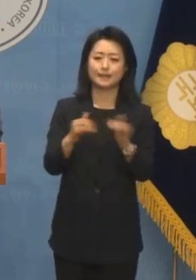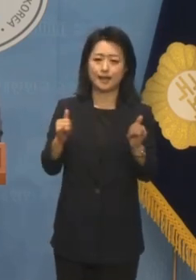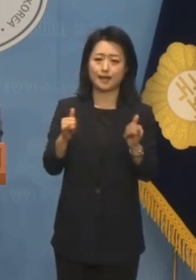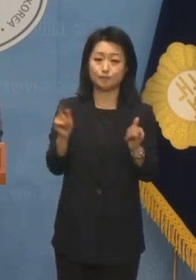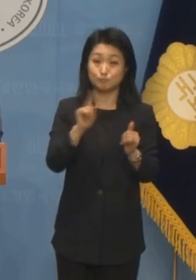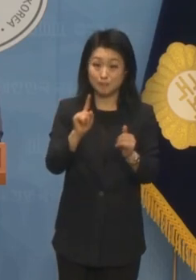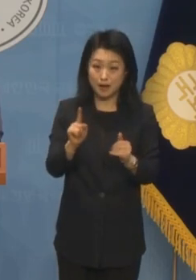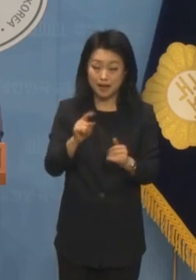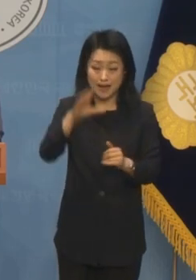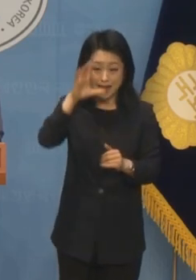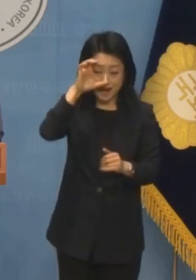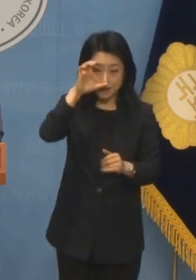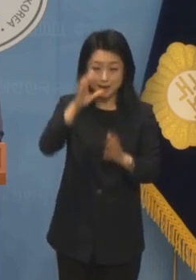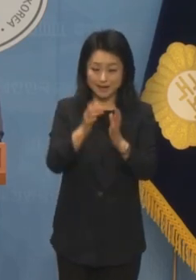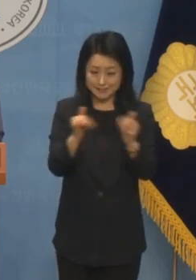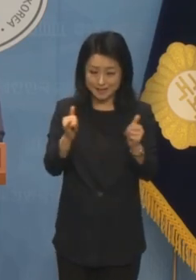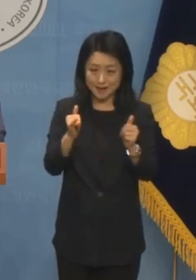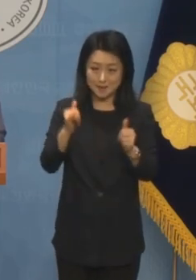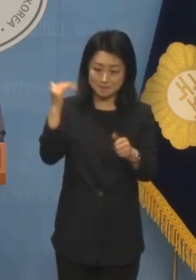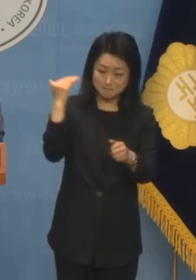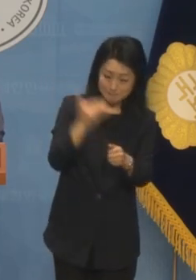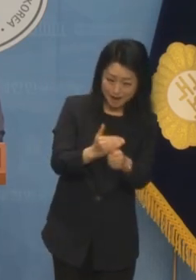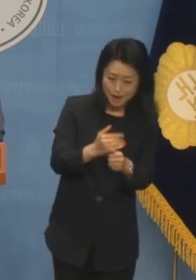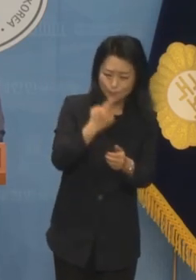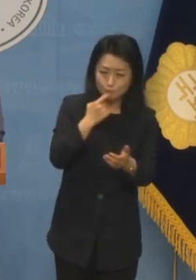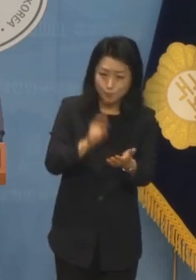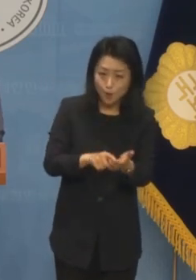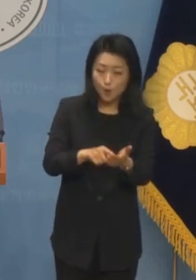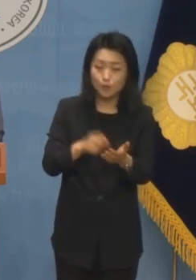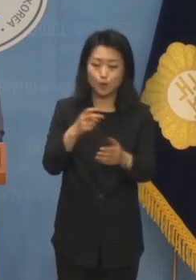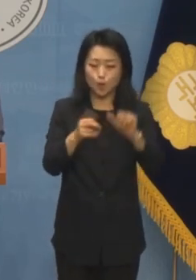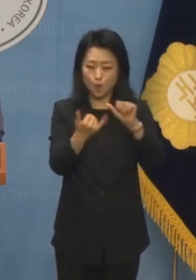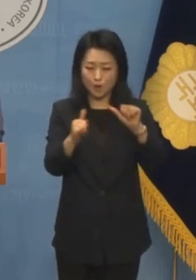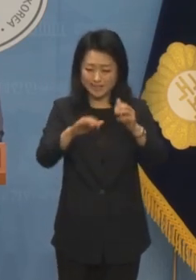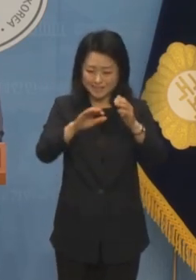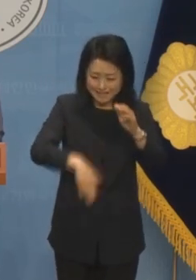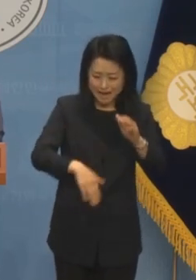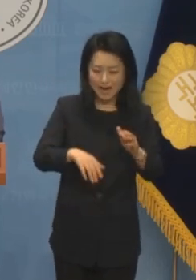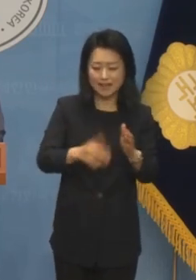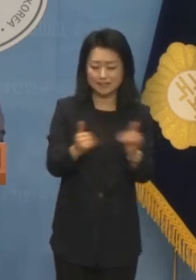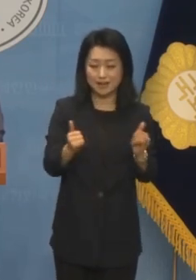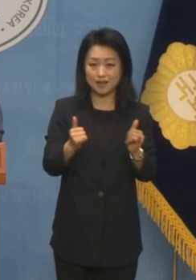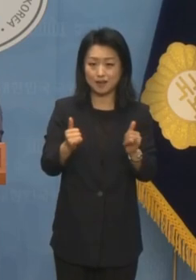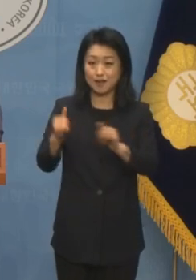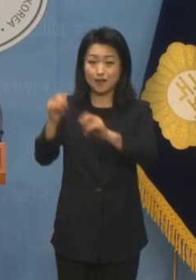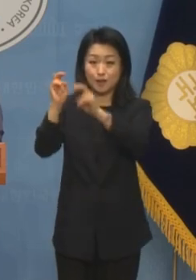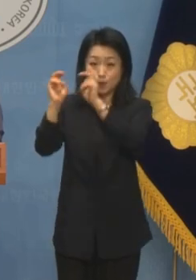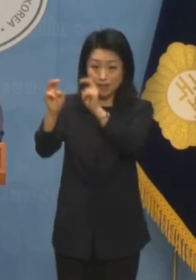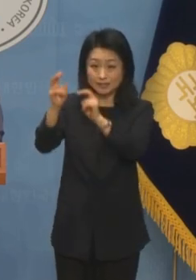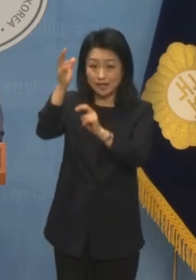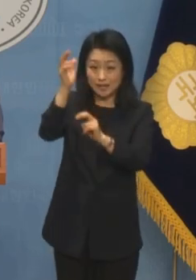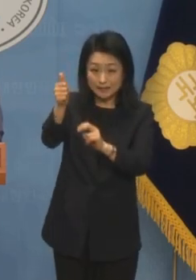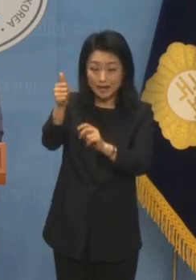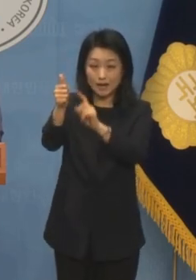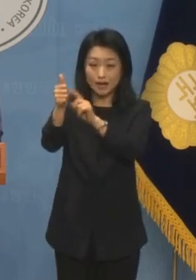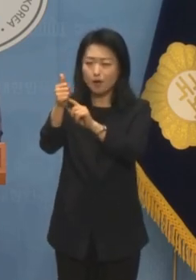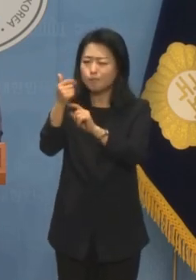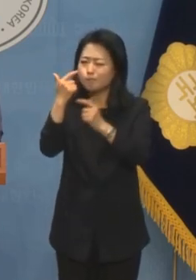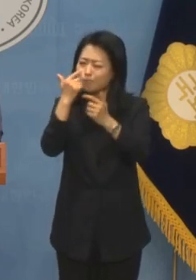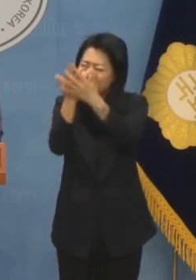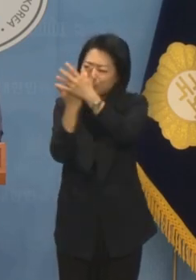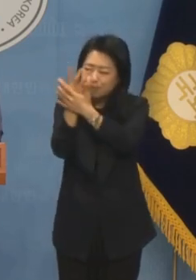손쉬운 5인 미만 사업장의 노동자, 법적으로 고용주가 명확하지 않은 플랫폼